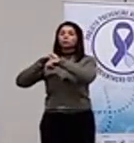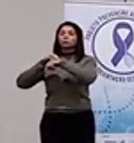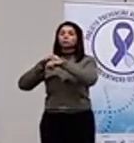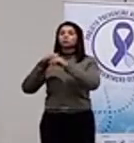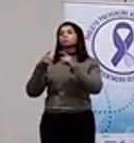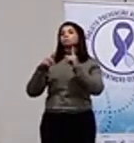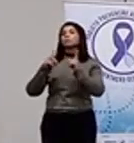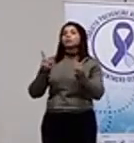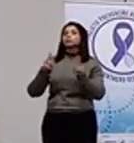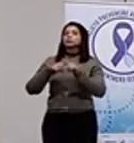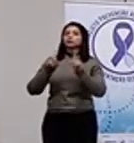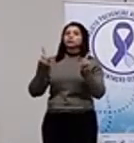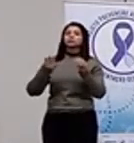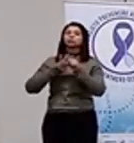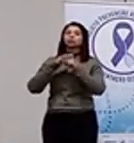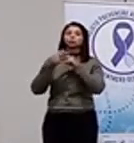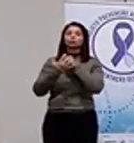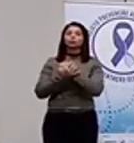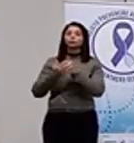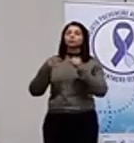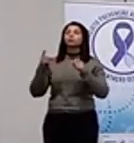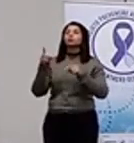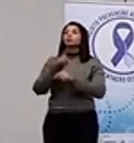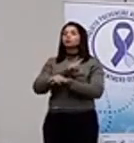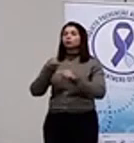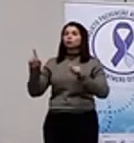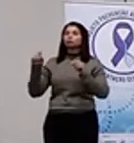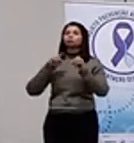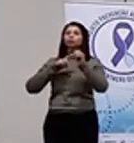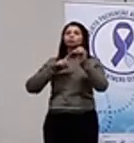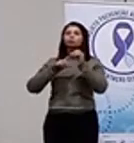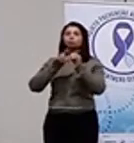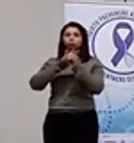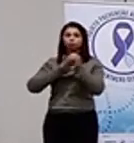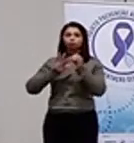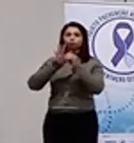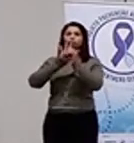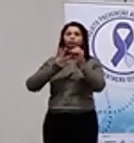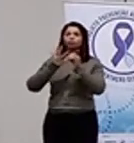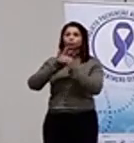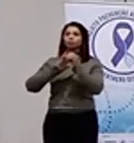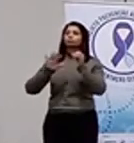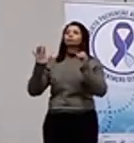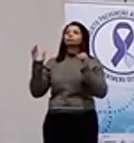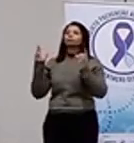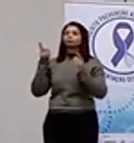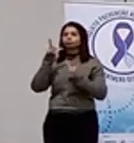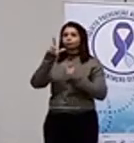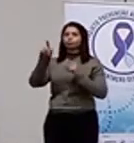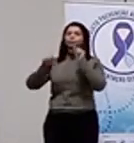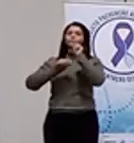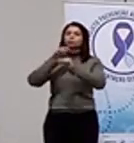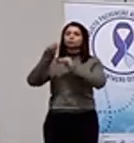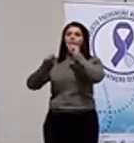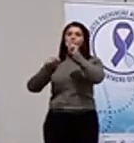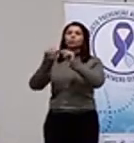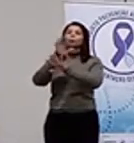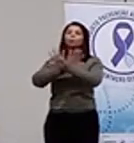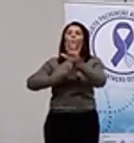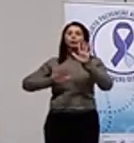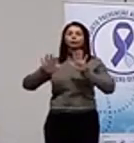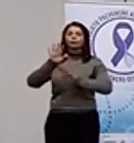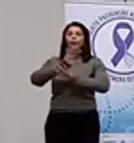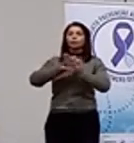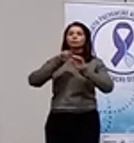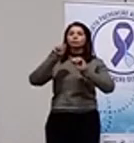mas não para o Covid. Agora, nas células funcionou muito bem. Então tem que ter muito cuidado quando você extrapola, assim, você tem toda a